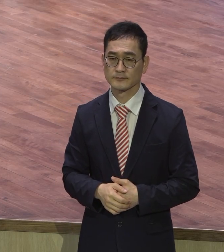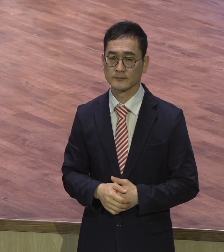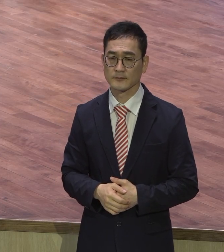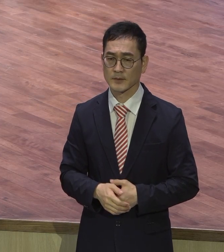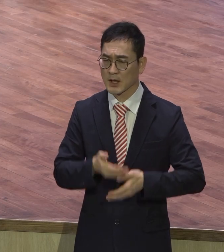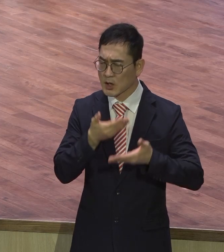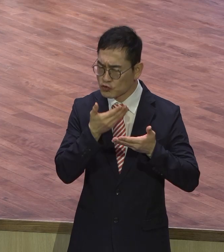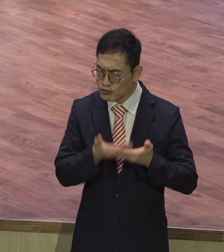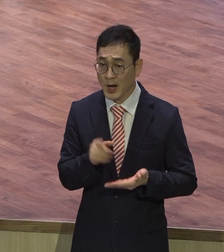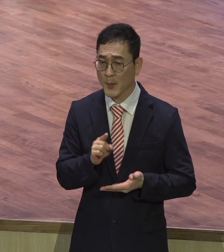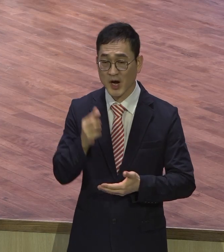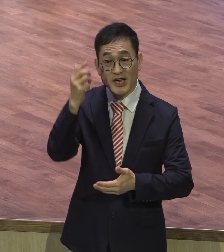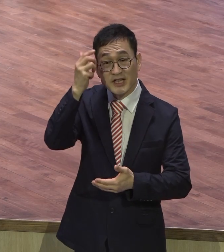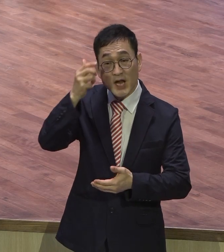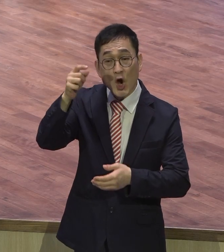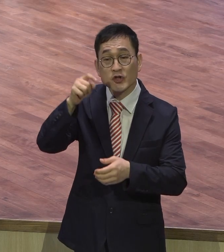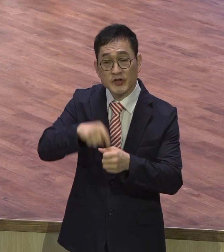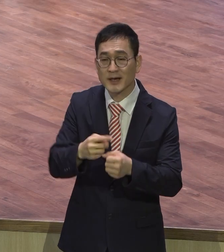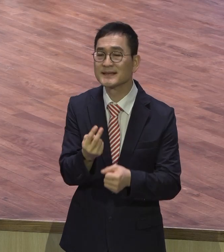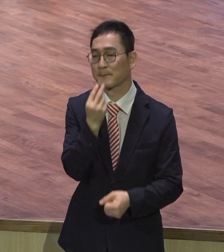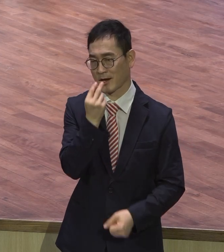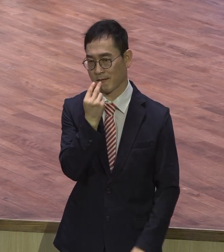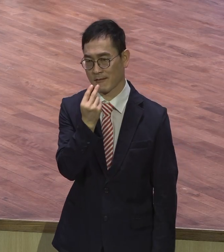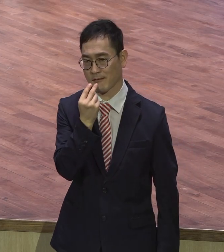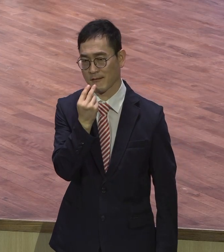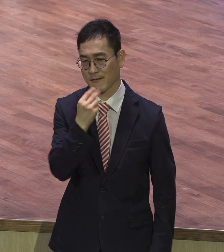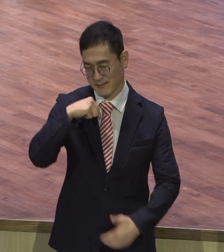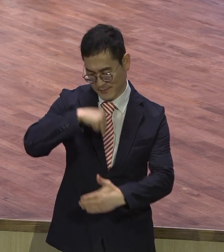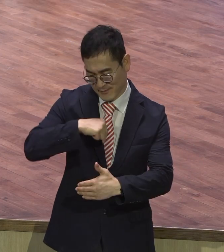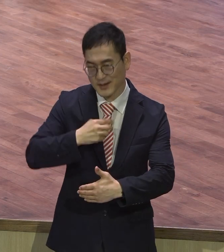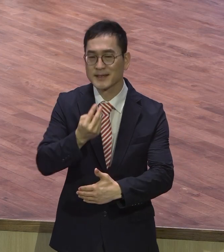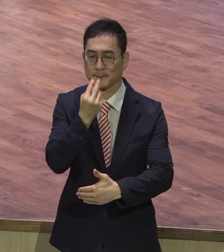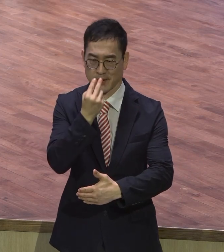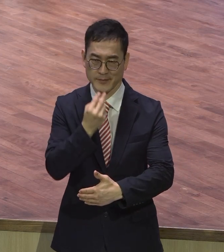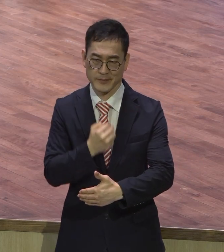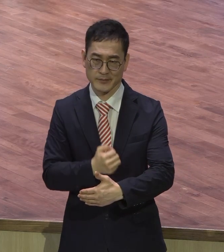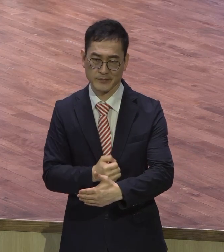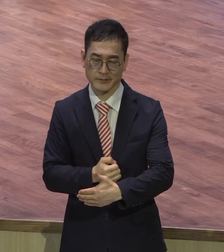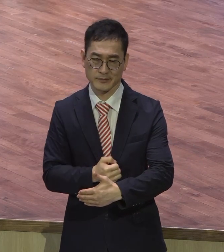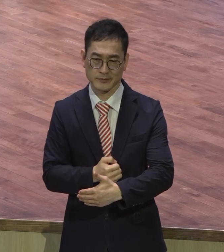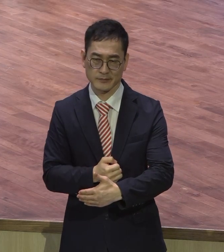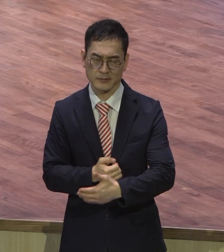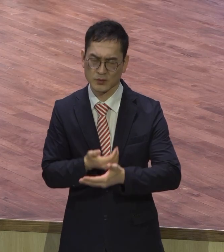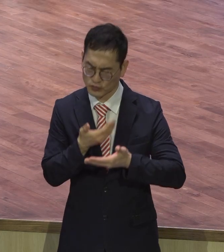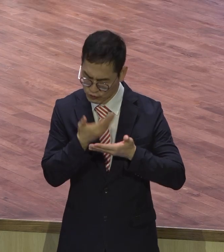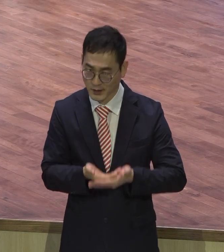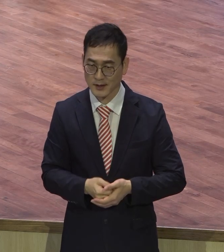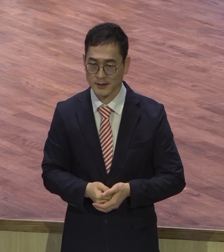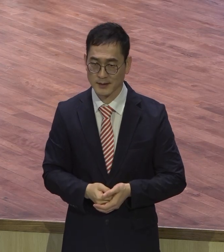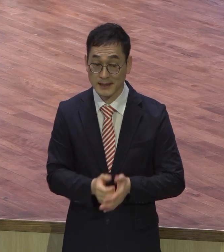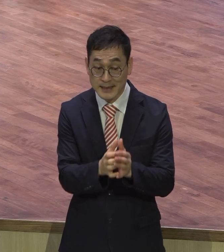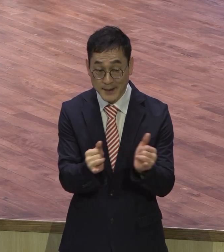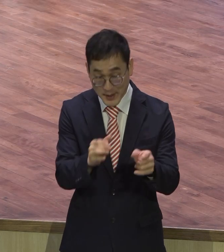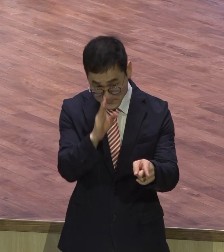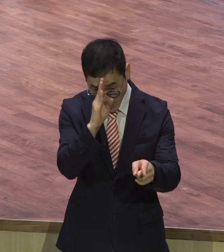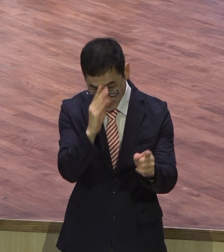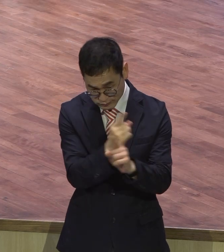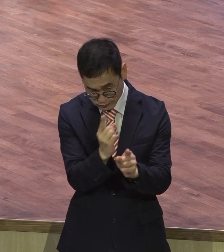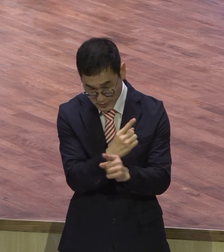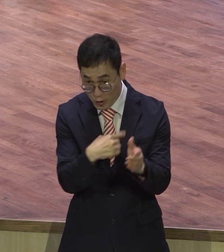것은 바로 영혼의 생명이 중요합니다. 사람들은 육신의 질병을 치료하기